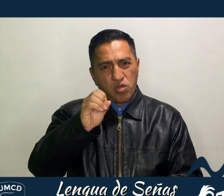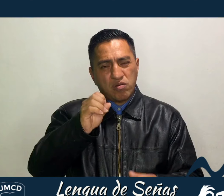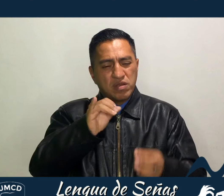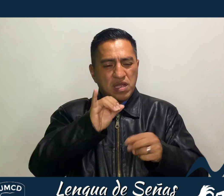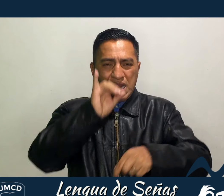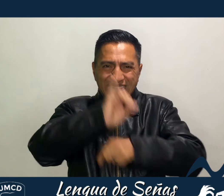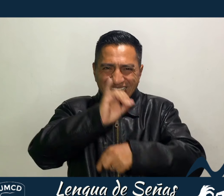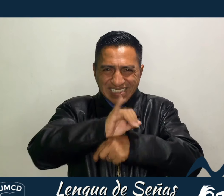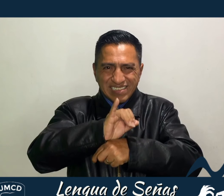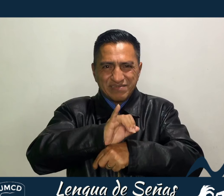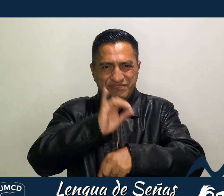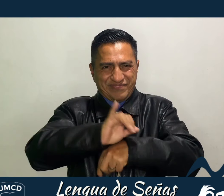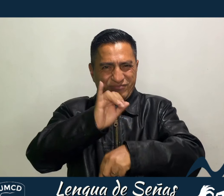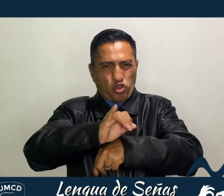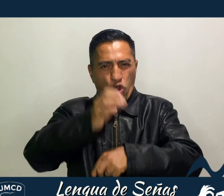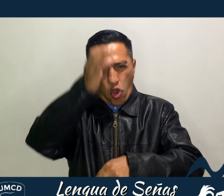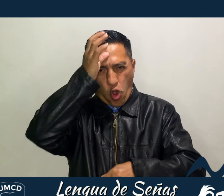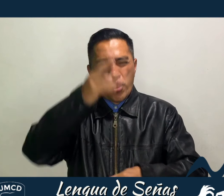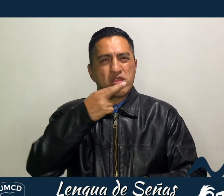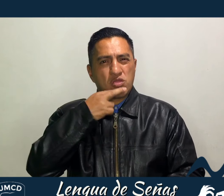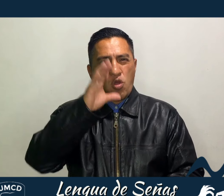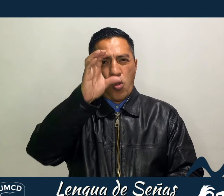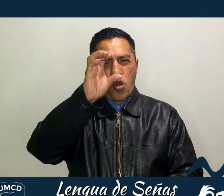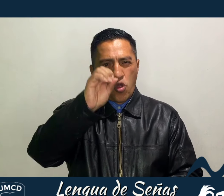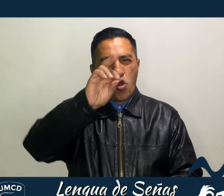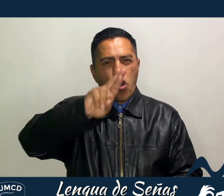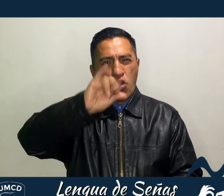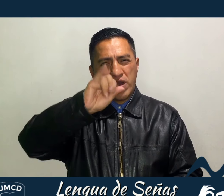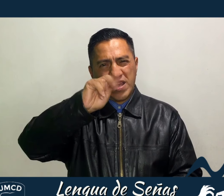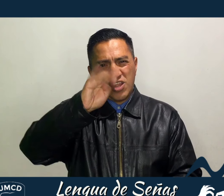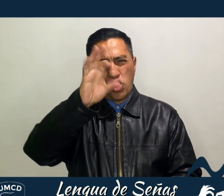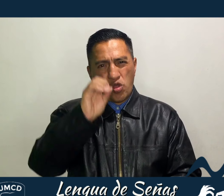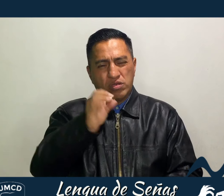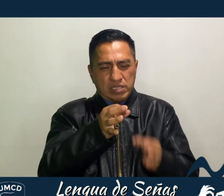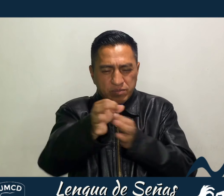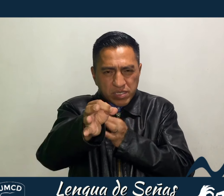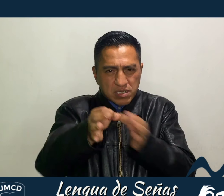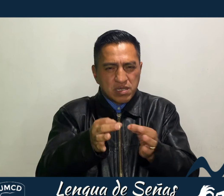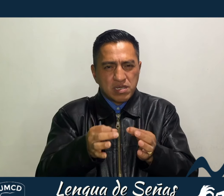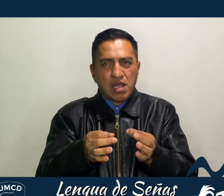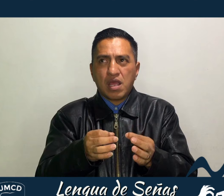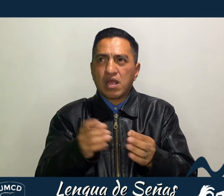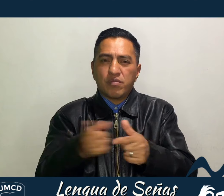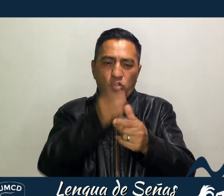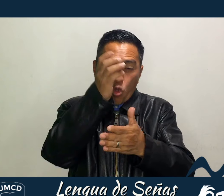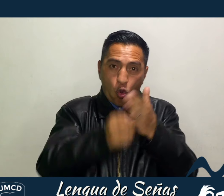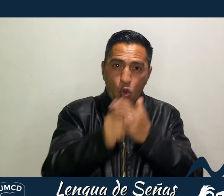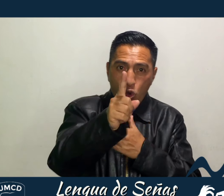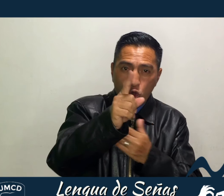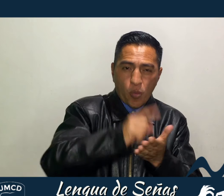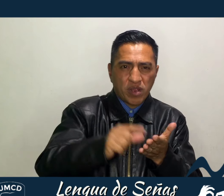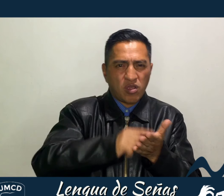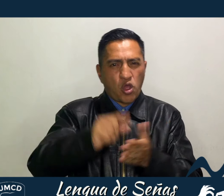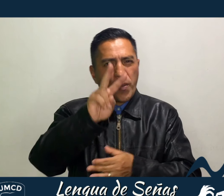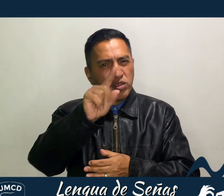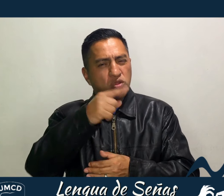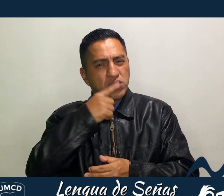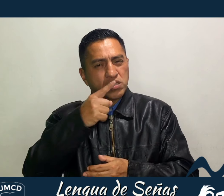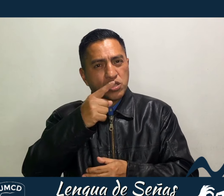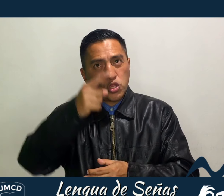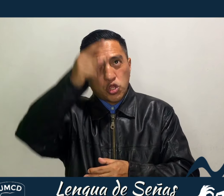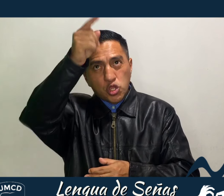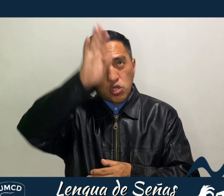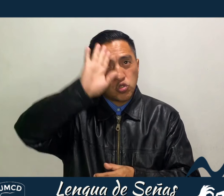los creyentes de la iglesia de Corinto, les dice en el capítulo 1 de su primera carta, versículo 21, que Dios en